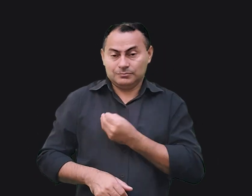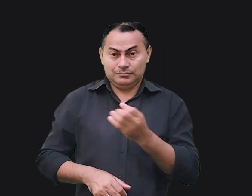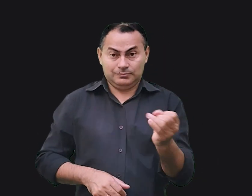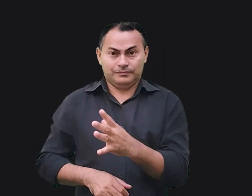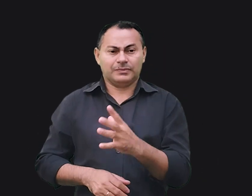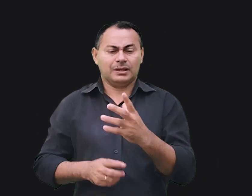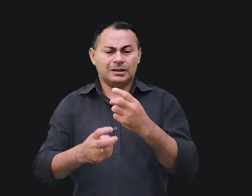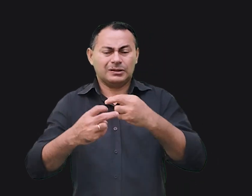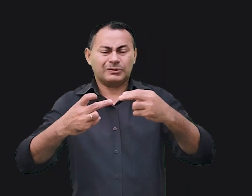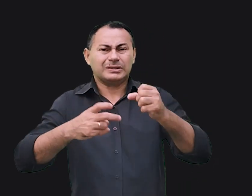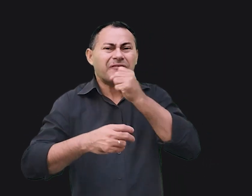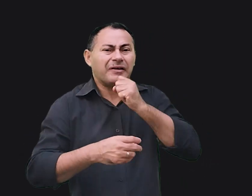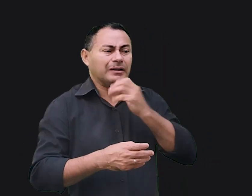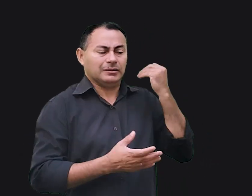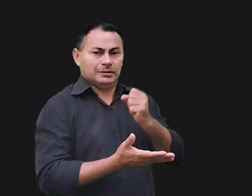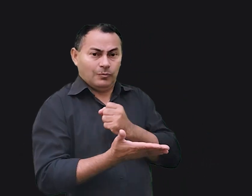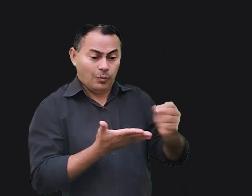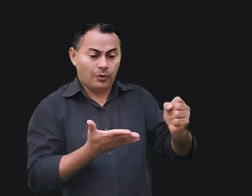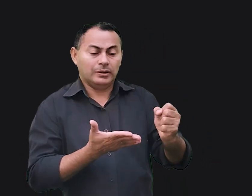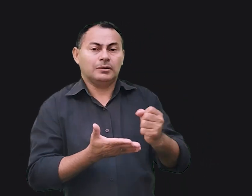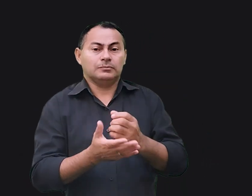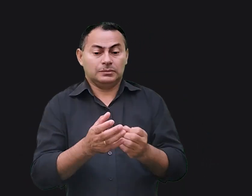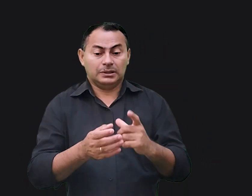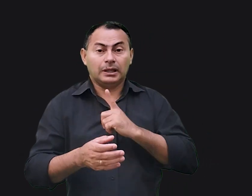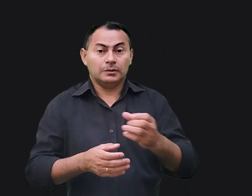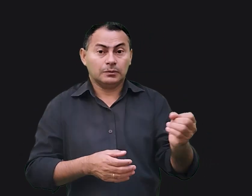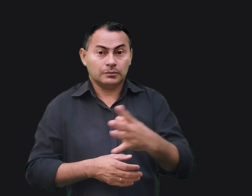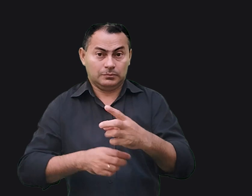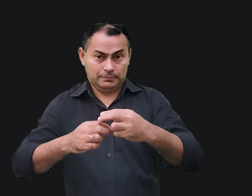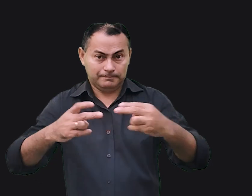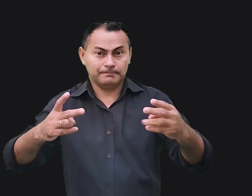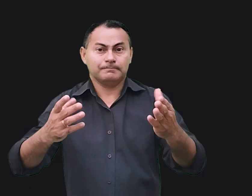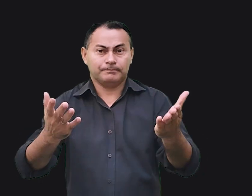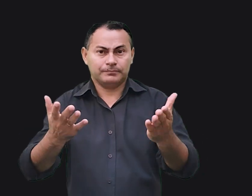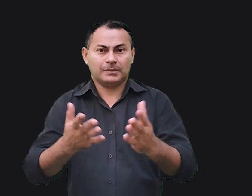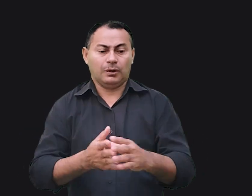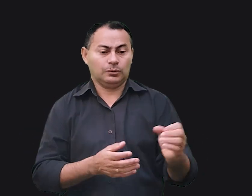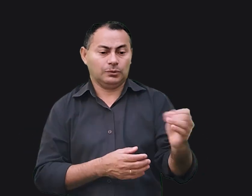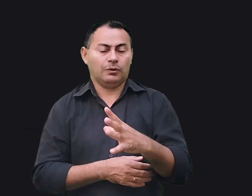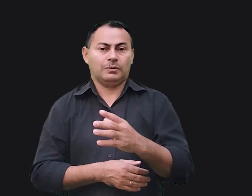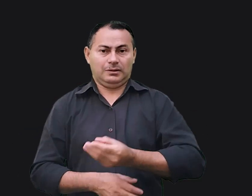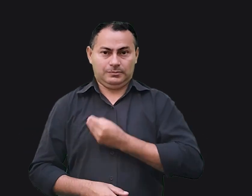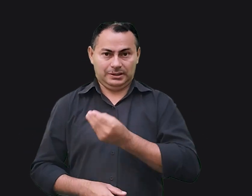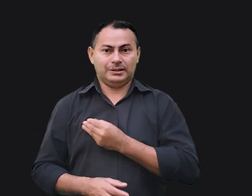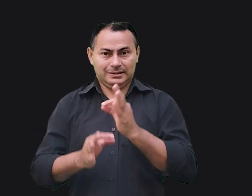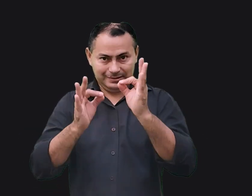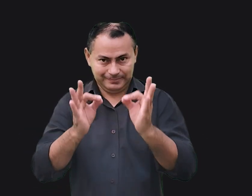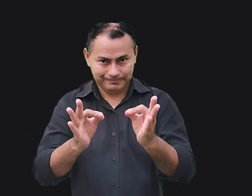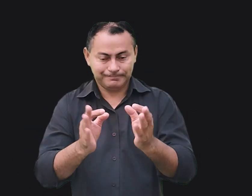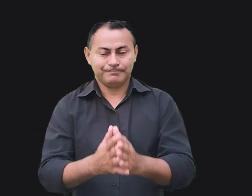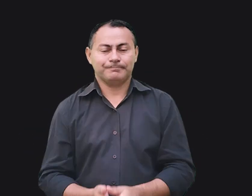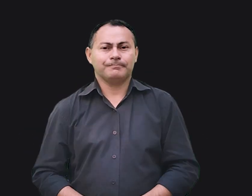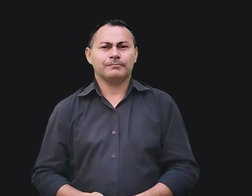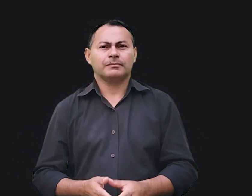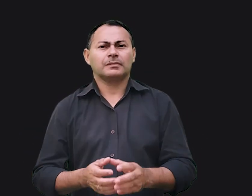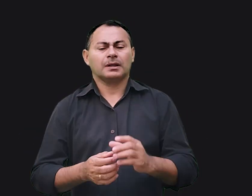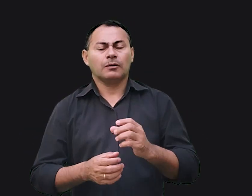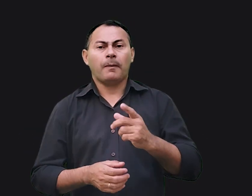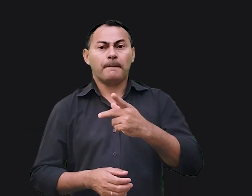As coisas antigas já passaram, eis que surgiram coisas novas. Esse é o novo nascimento. Como pastor